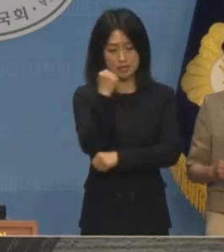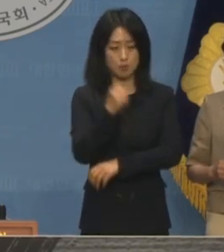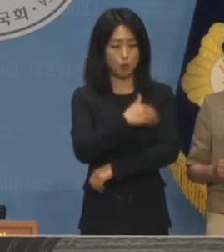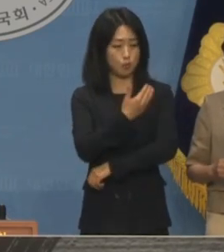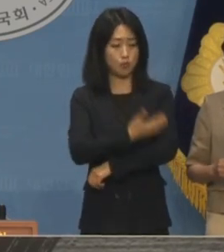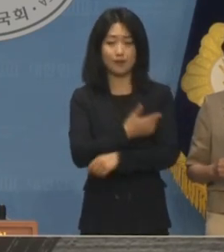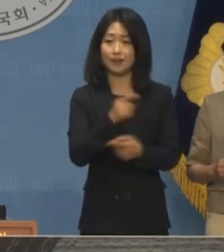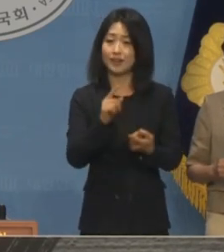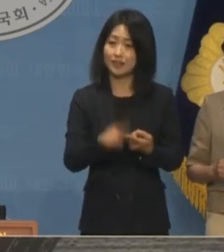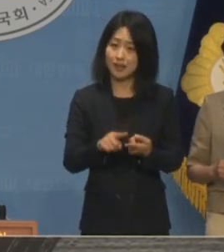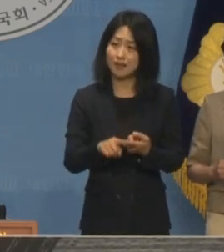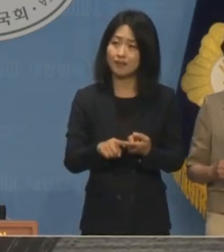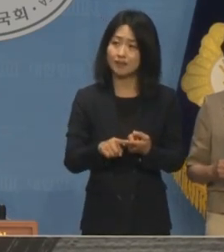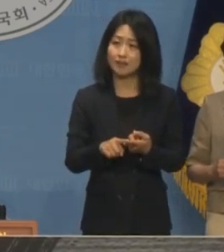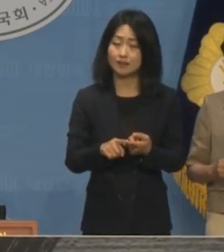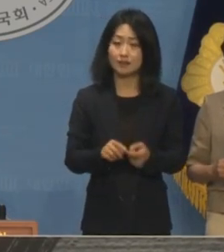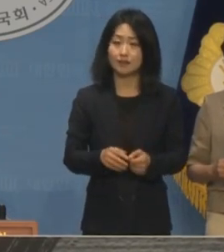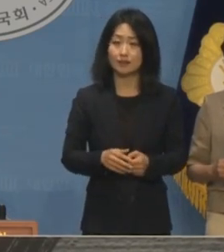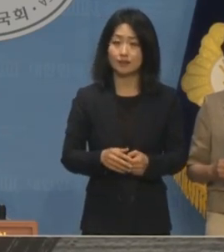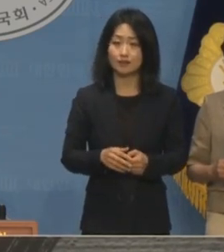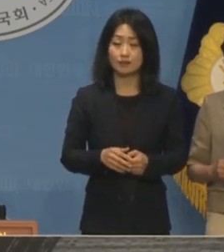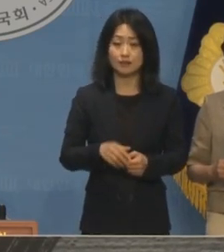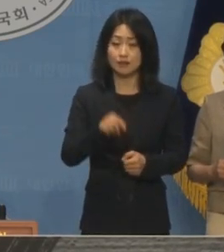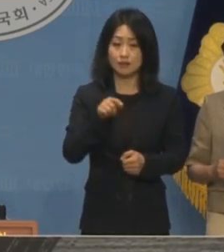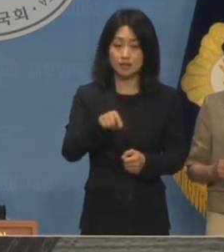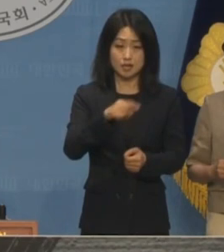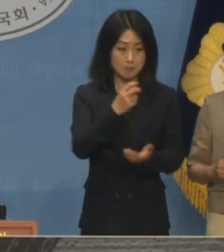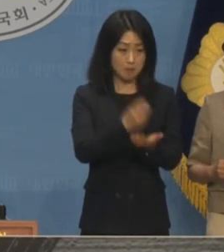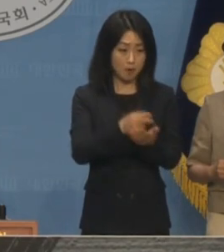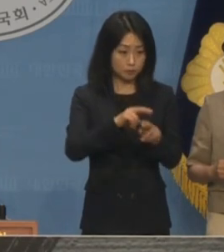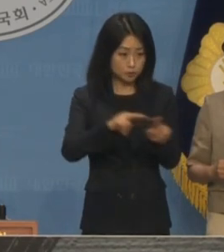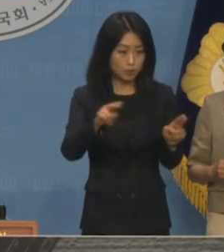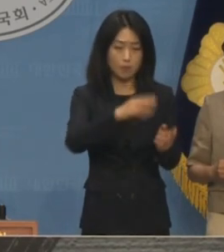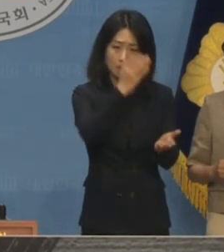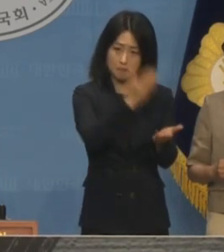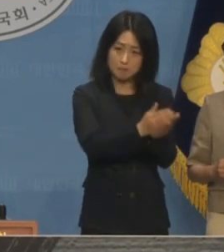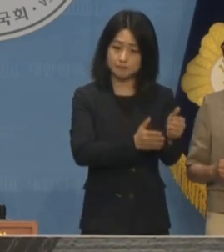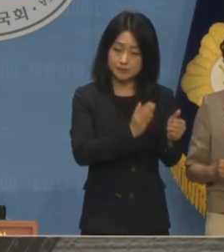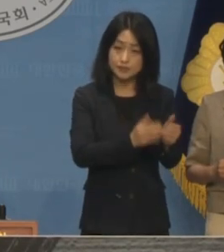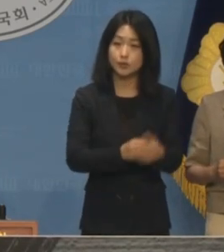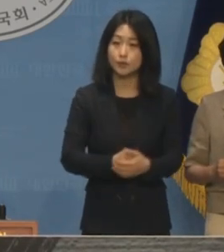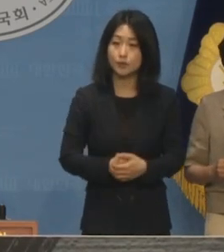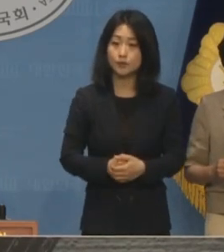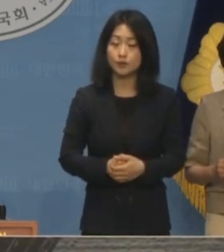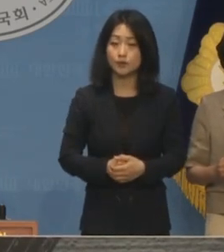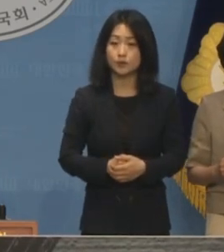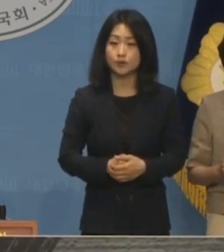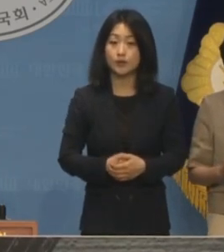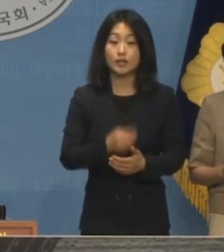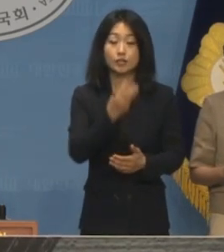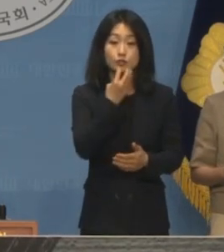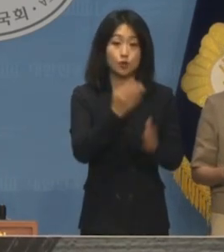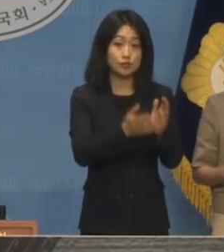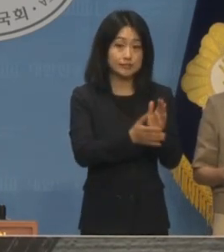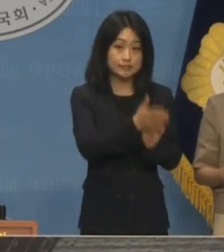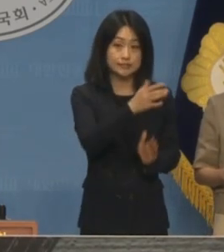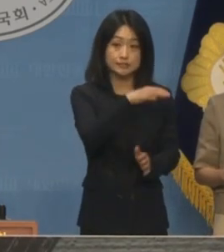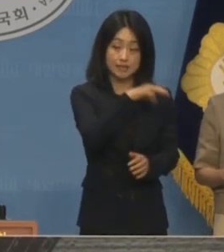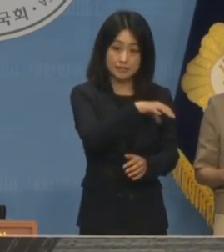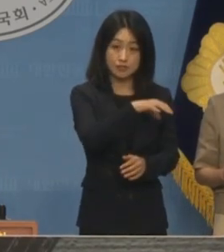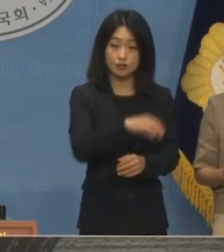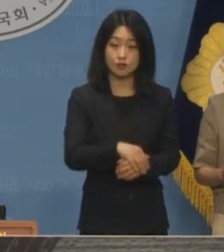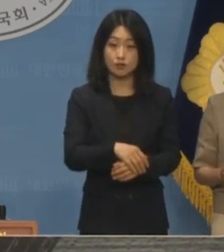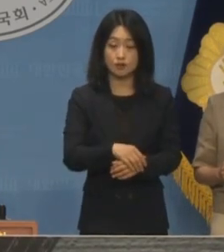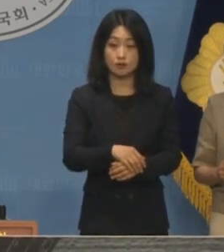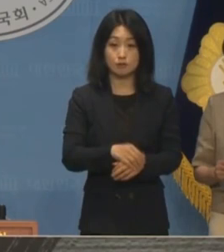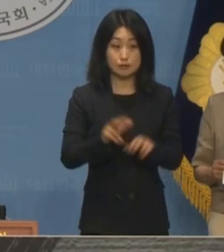권리에 대한 탈시설 지원조례 폐지 중단을 촉구합니다. 오히려 서울시 탈시설 지원 조례가